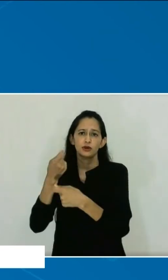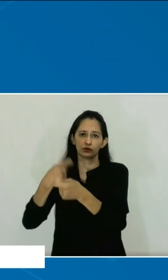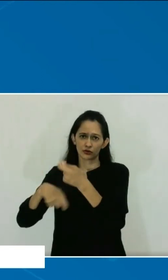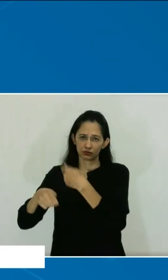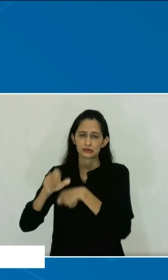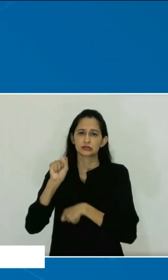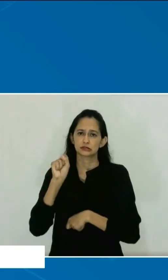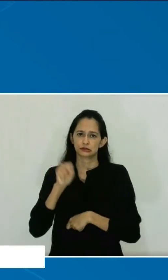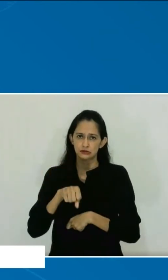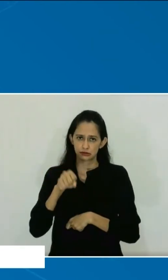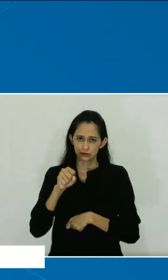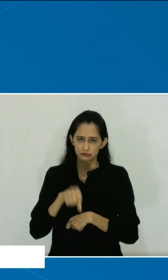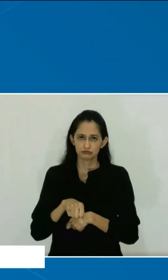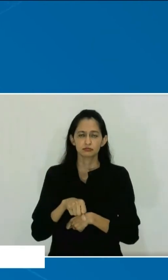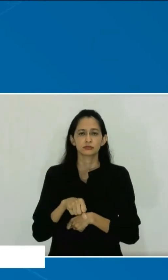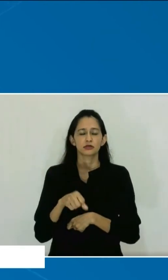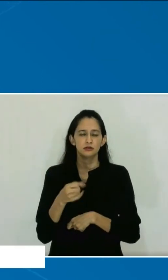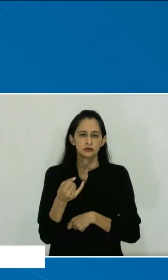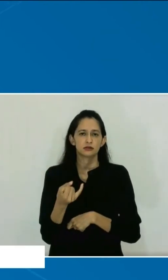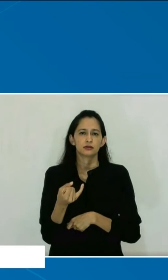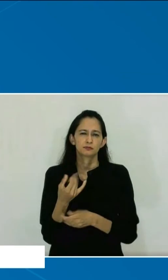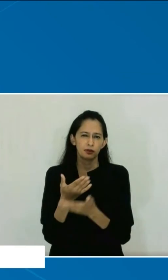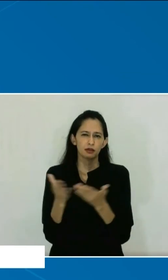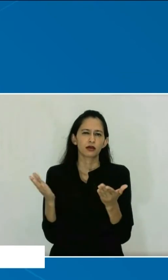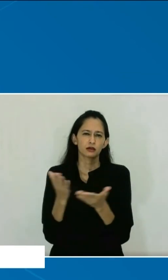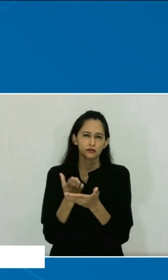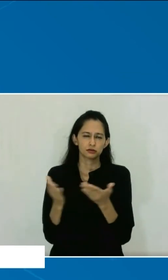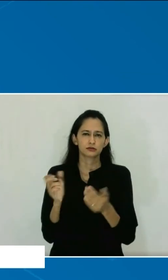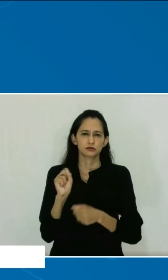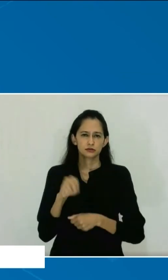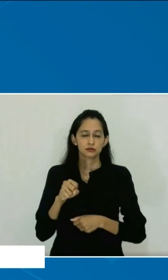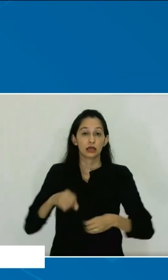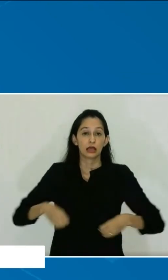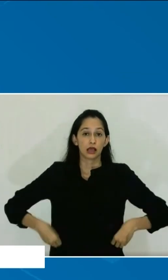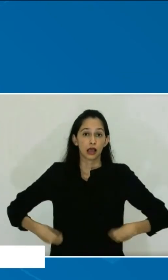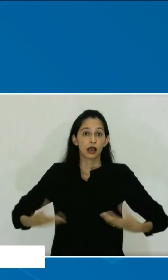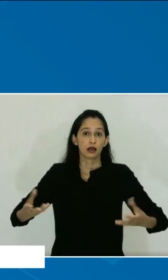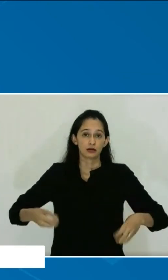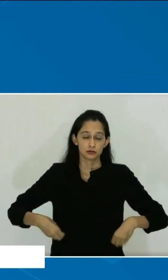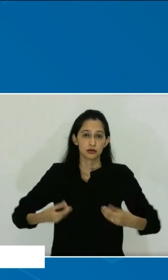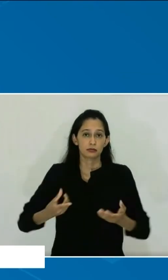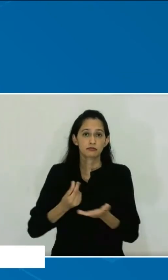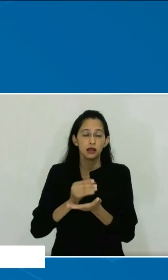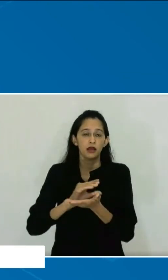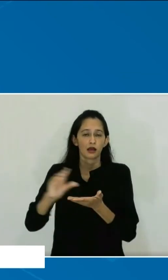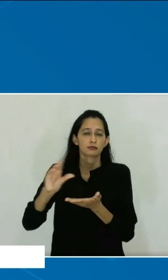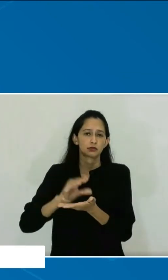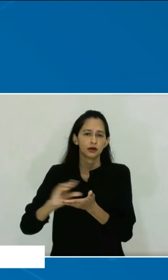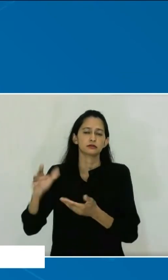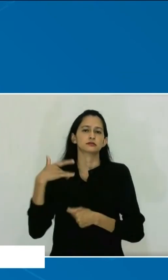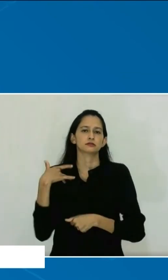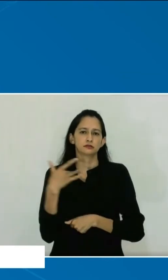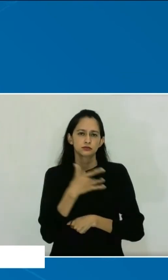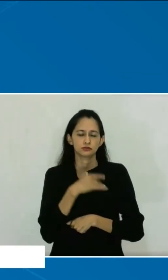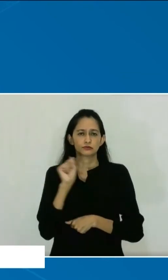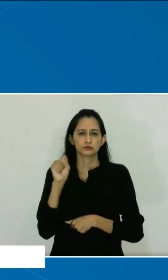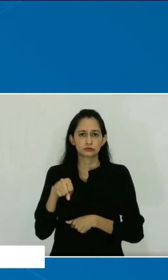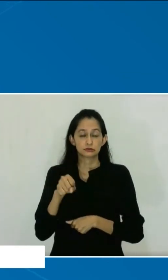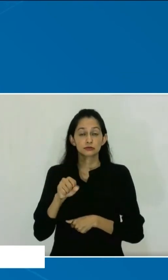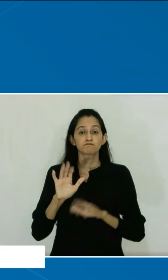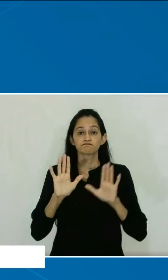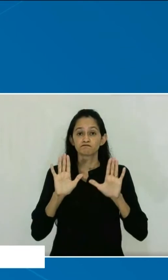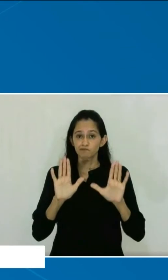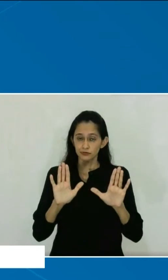Obviamente, houve uma queda de arrecadação, uma consequente, um gasto muito maior na saúde pública,